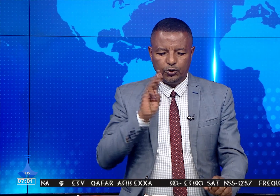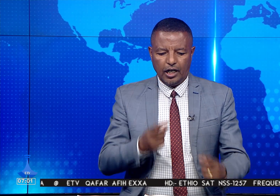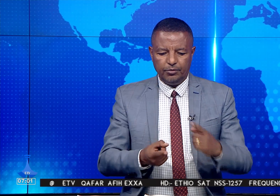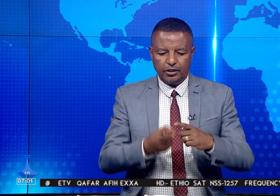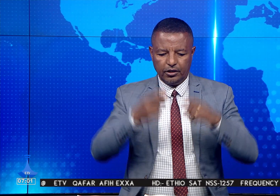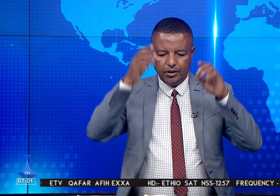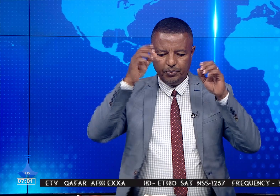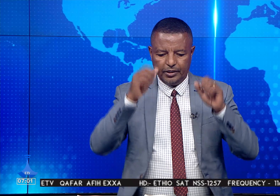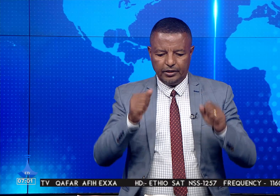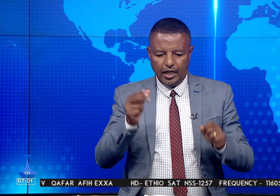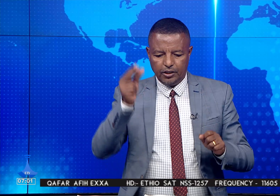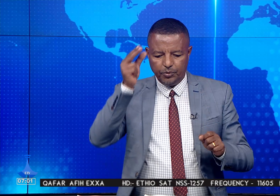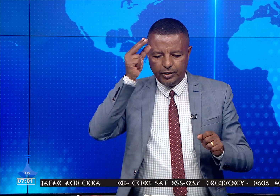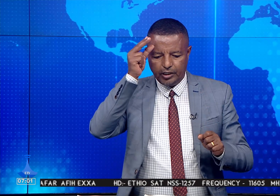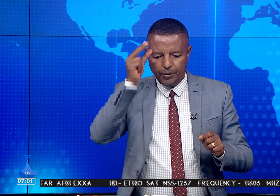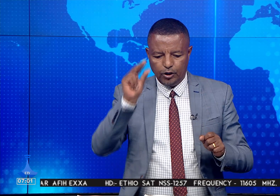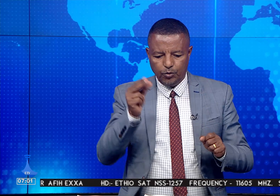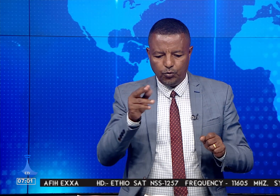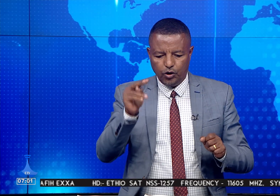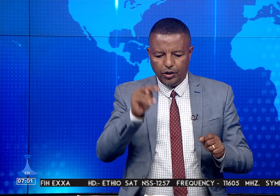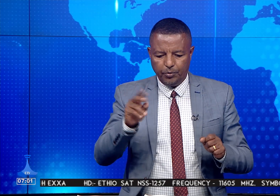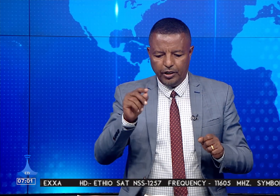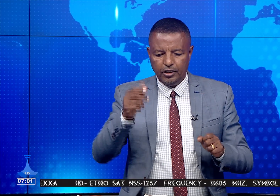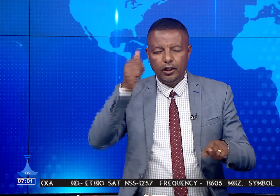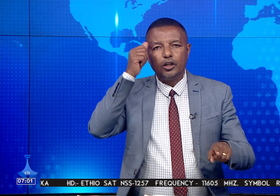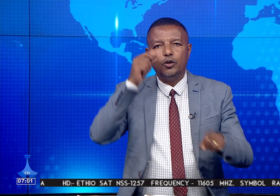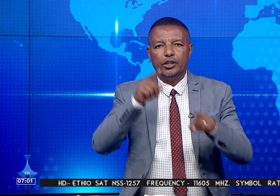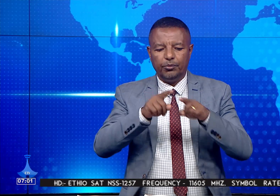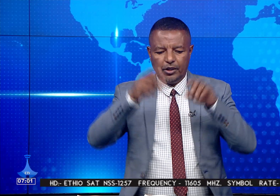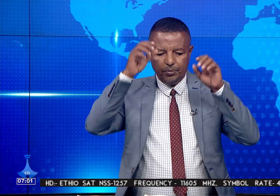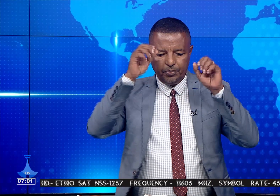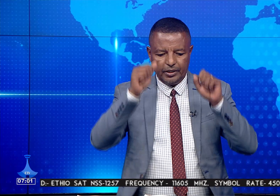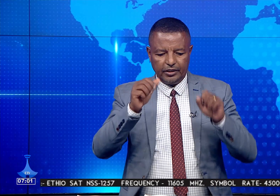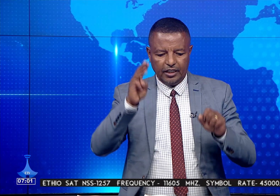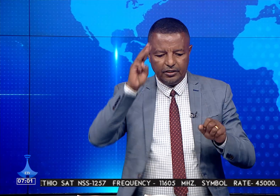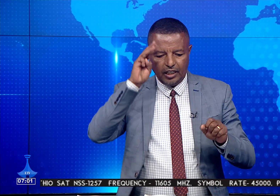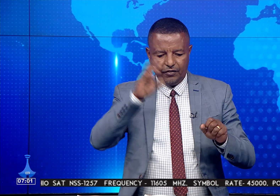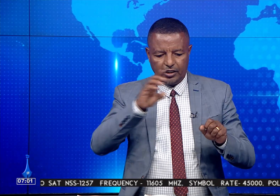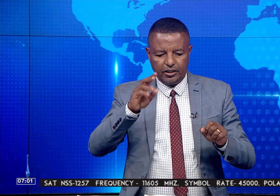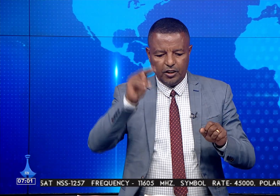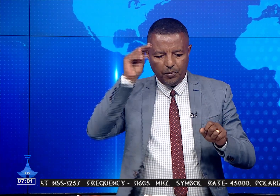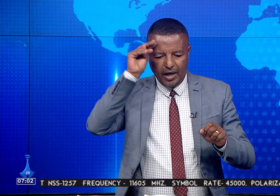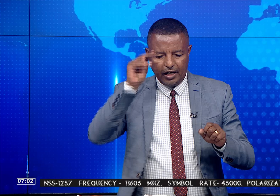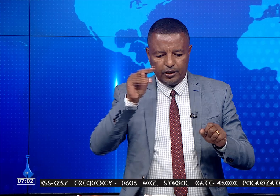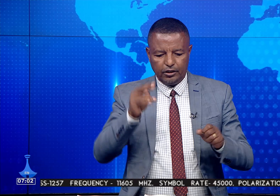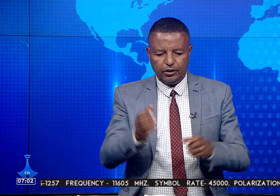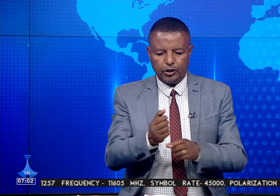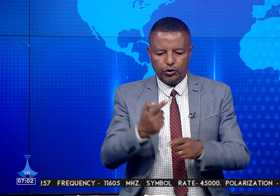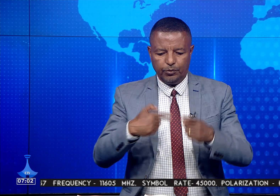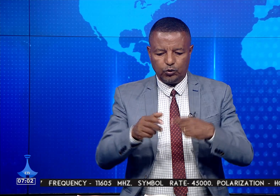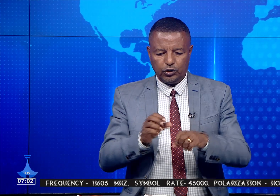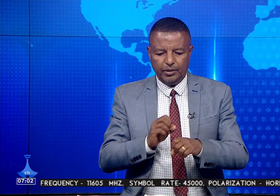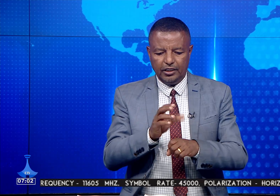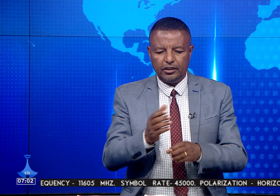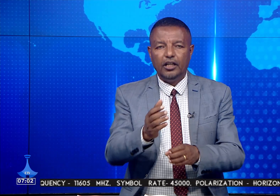የደቡብ ሱዳን ምክትል ፕሬዝዳንት ቤንጃሚን ቦል ሜል ከወንድም ፕሬዝዳንት ሳልቫኪር ማያርዲት